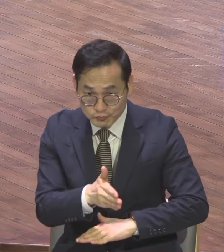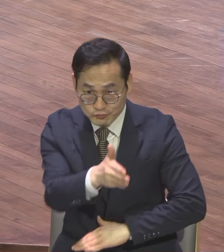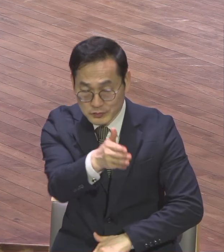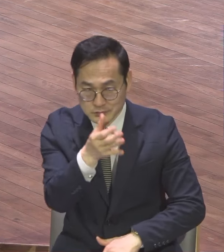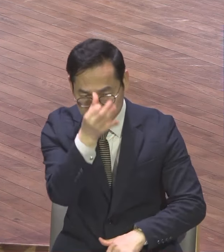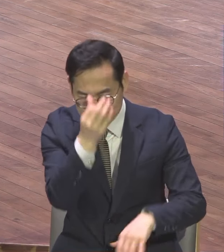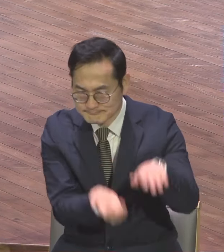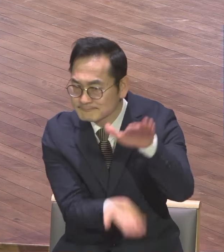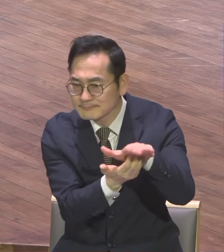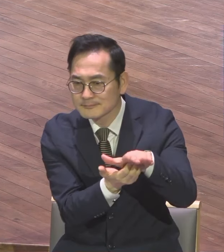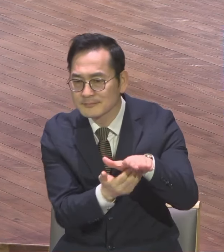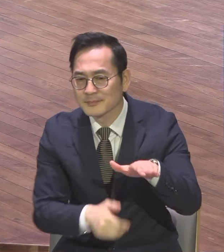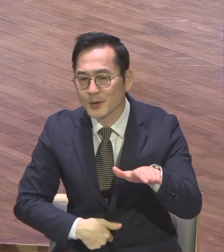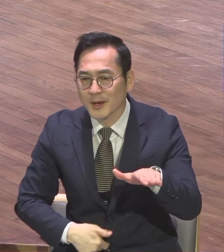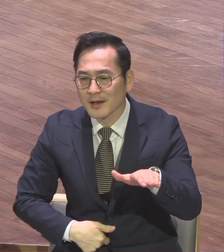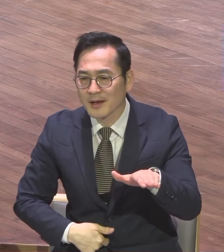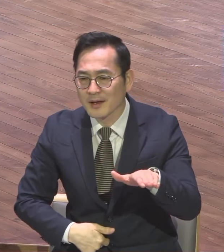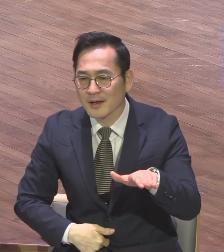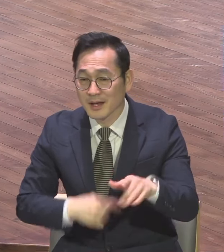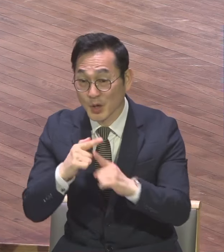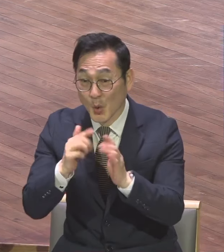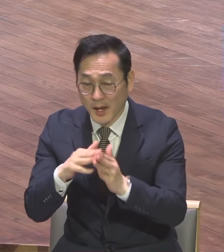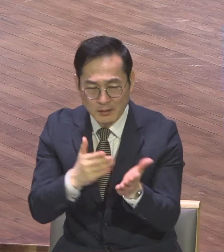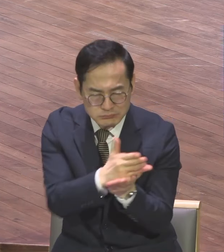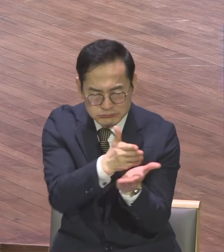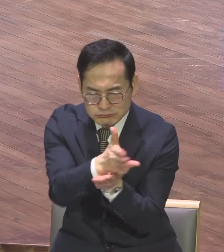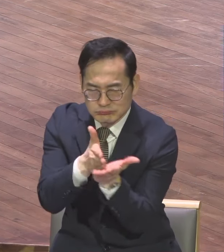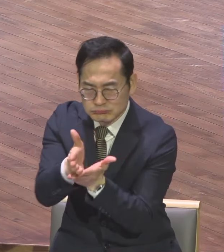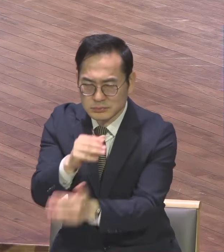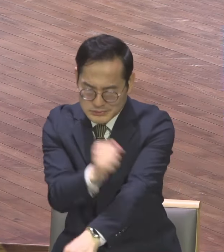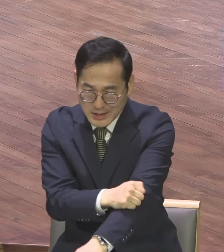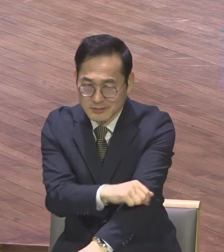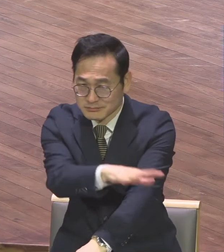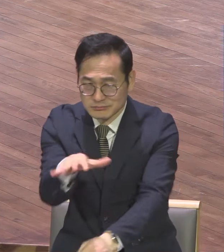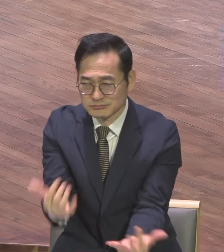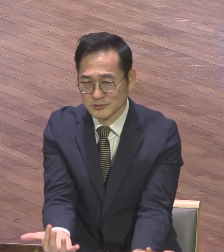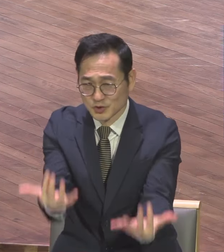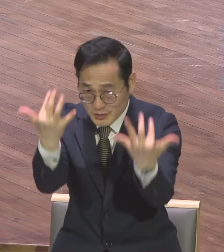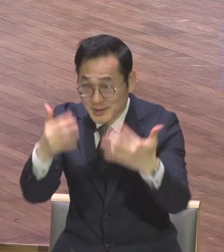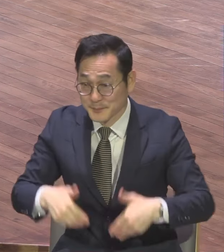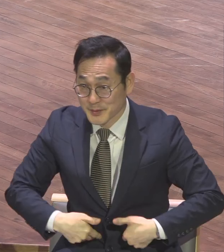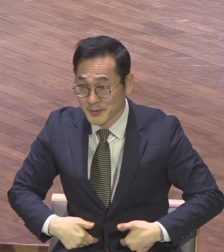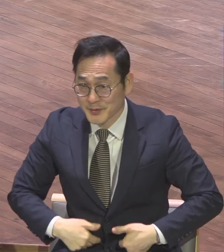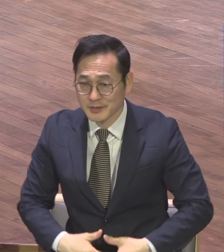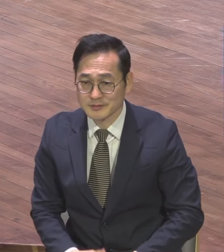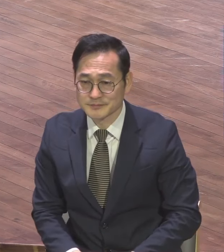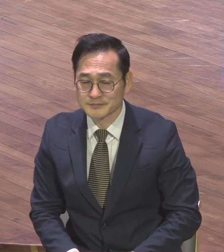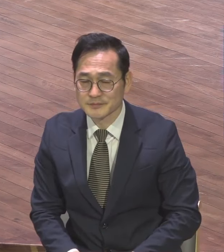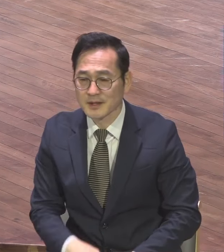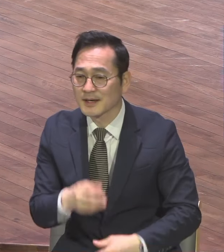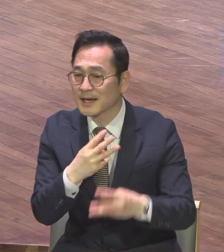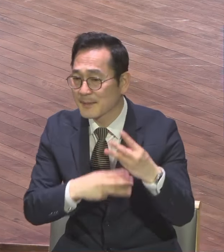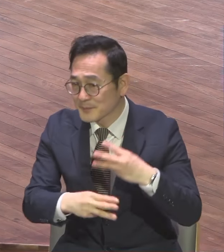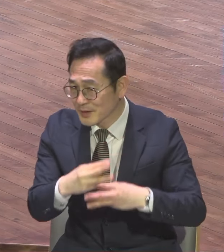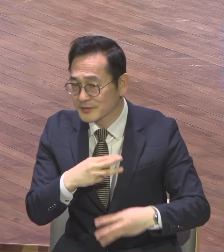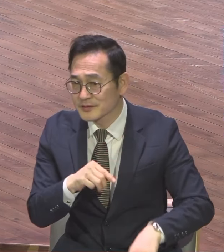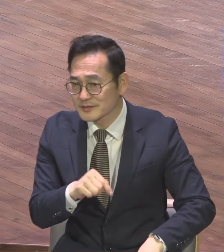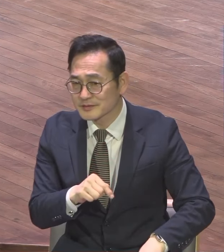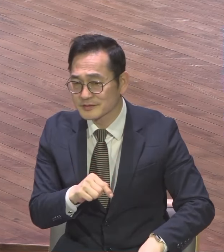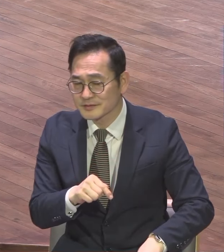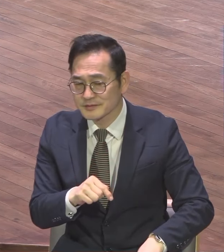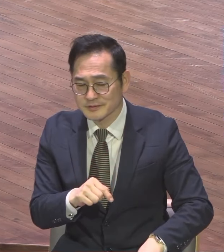우리 전문성 가진 분들이 많잖아요, 우리 교회 안에. 그분들이 이제 그야말로 렘넌트들을